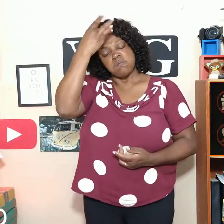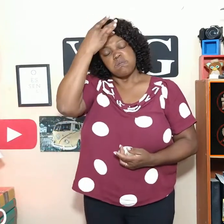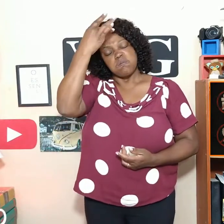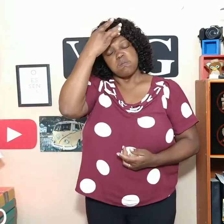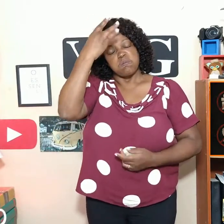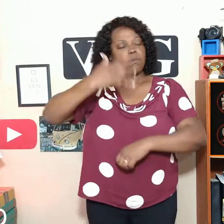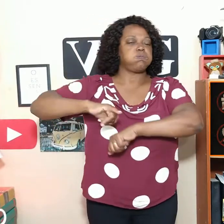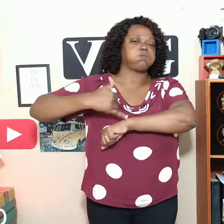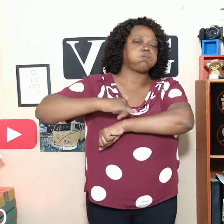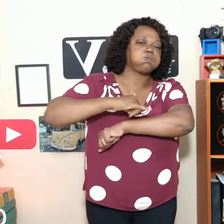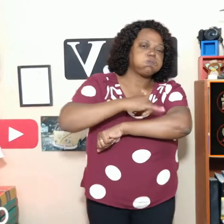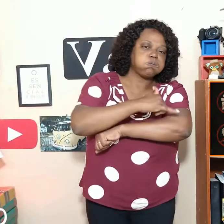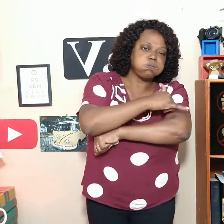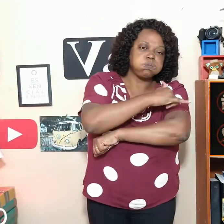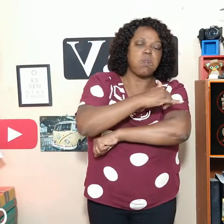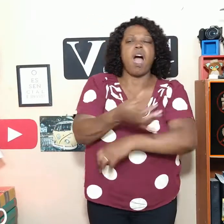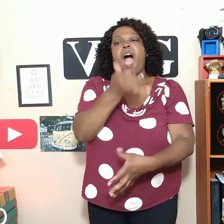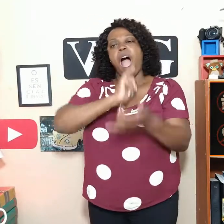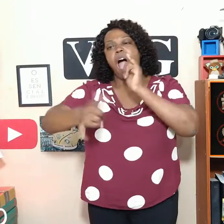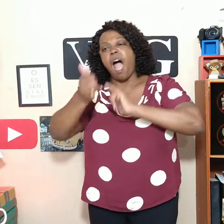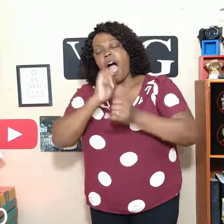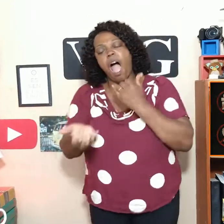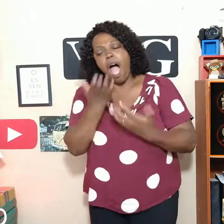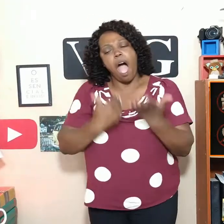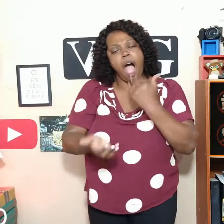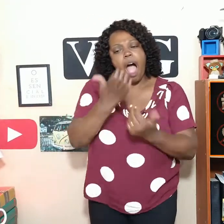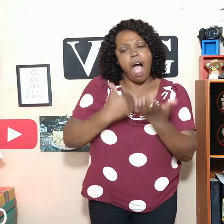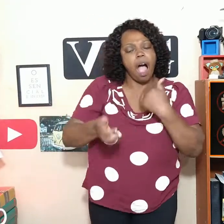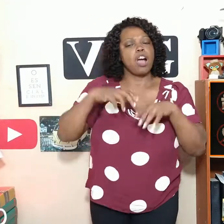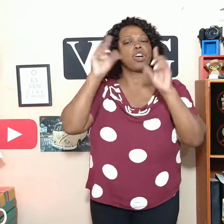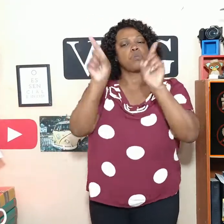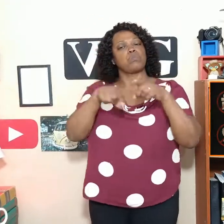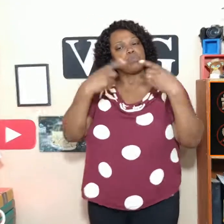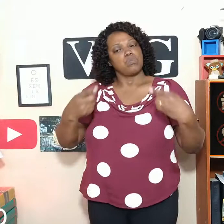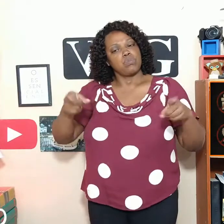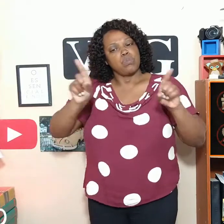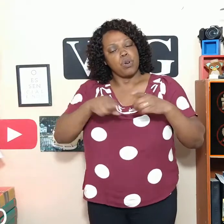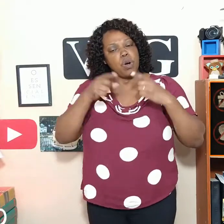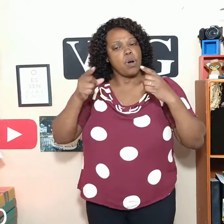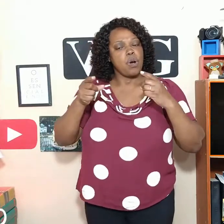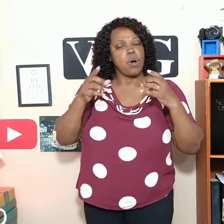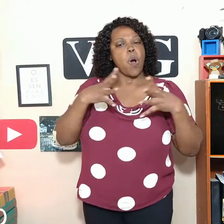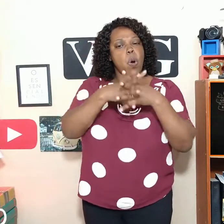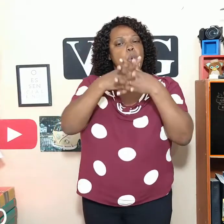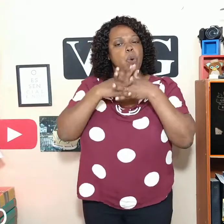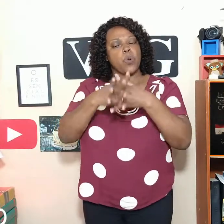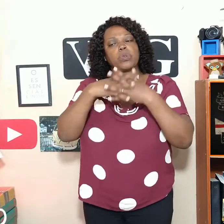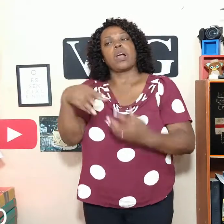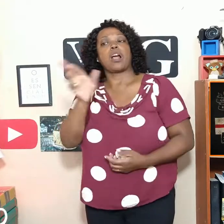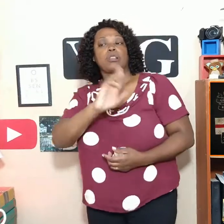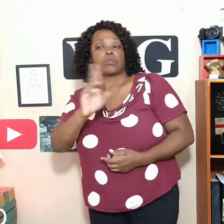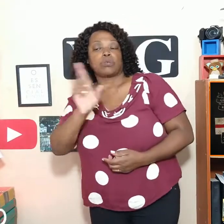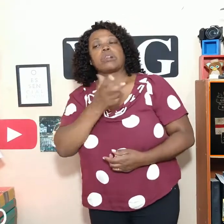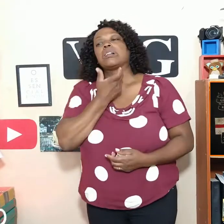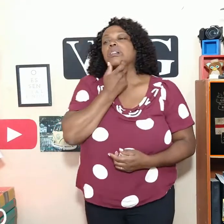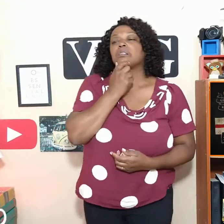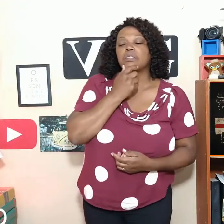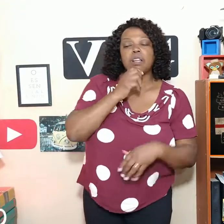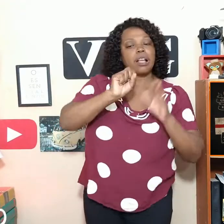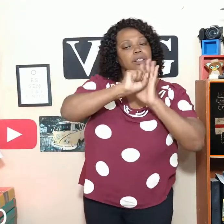bem-humorado, muitas vezes gorducho, simbolizando a bebida, a comilança e a música. Com os conflitos religiosos da Inglaterra do século XVII,